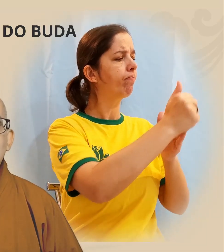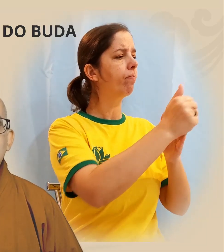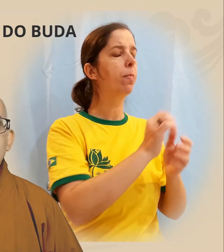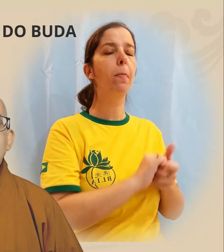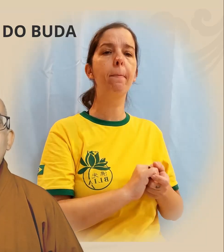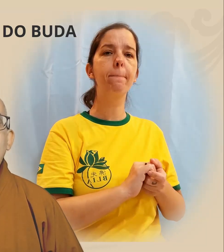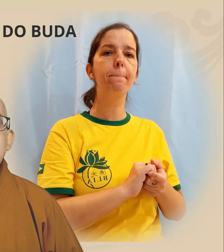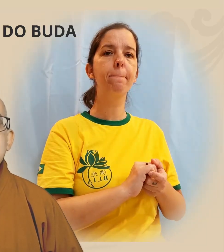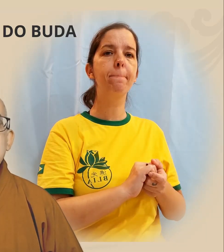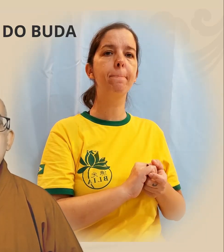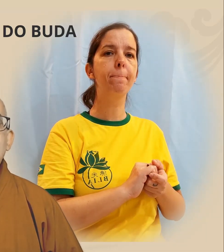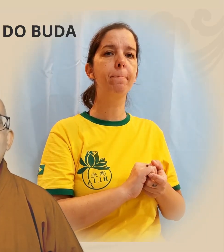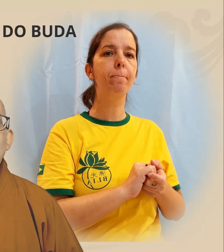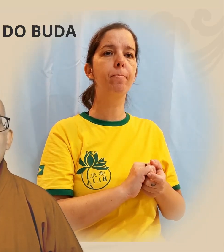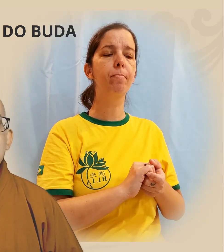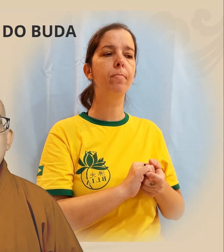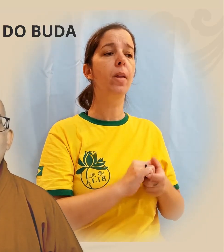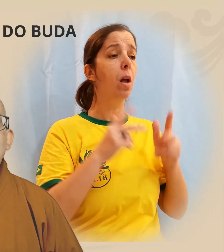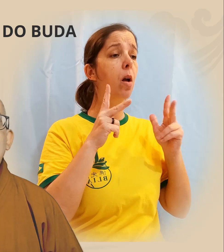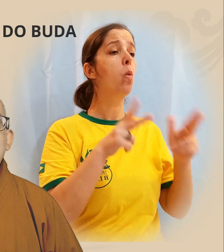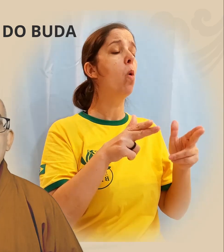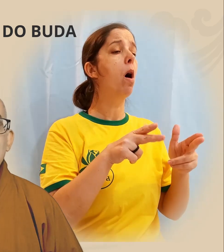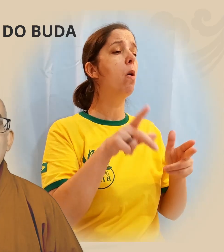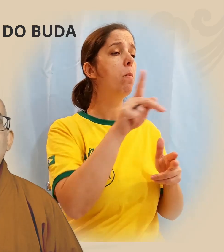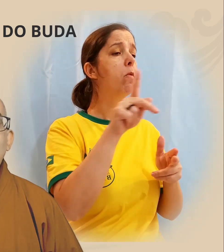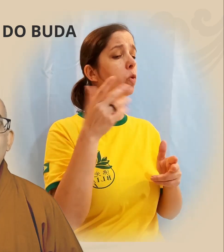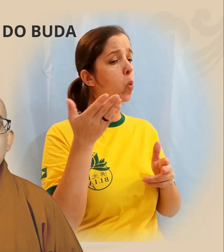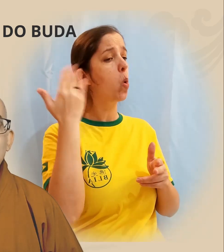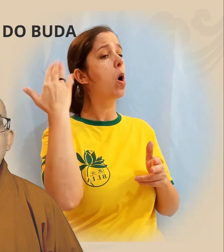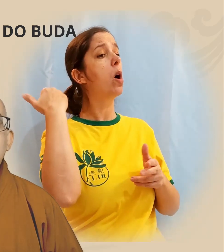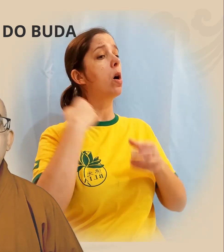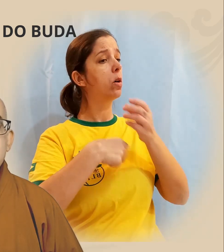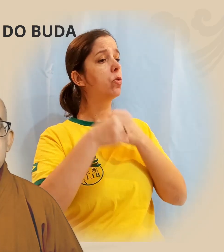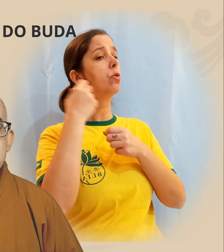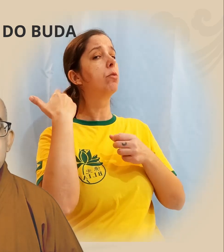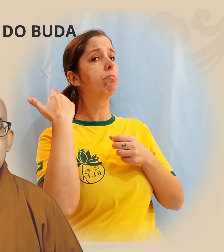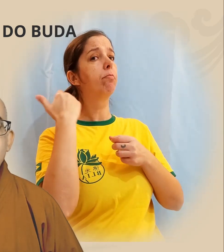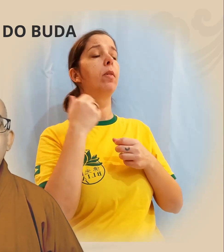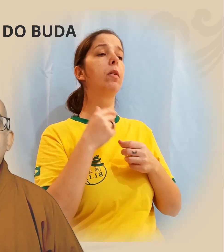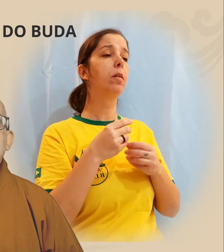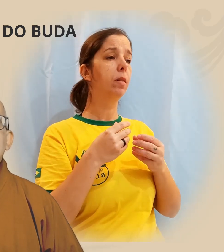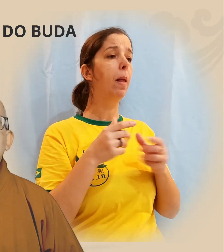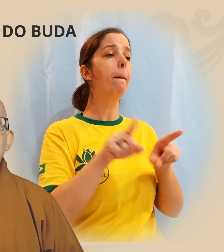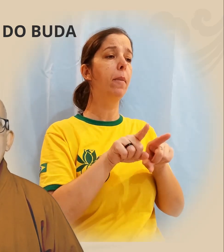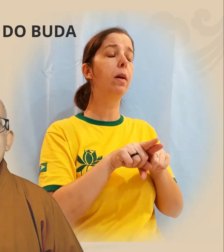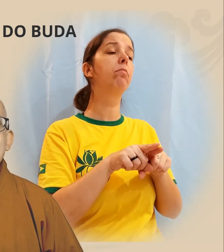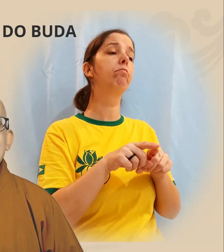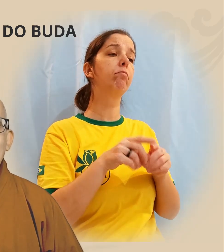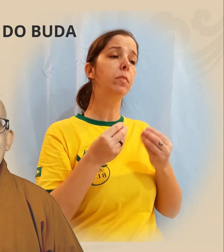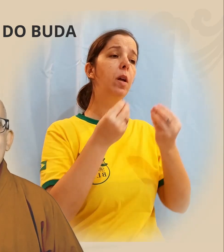grupo, assim como seu antigo professor fez.